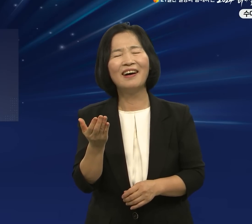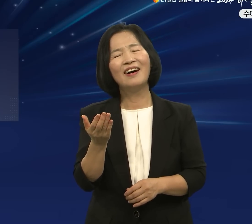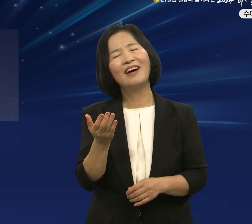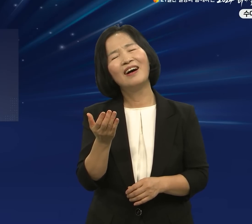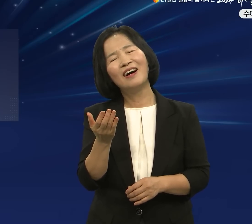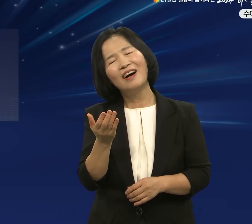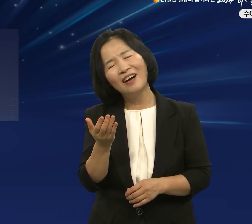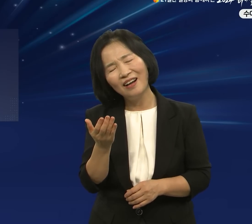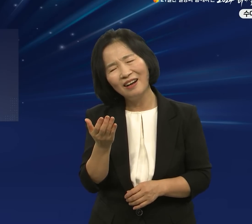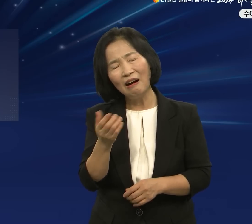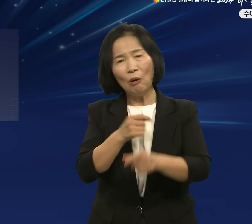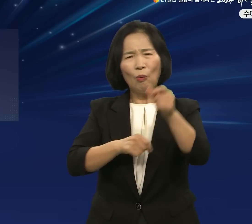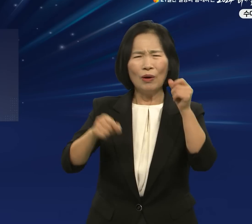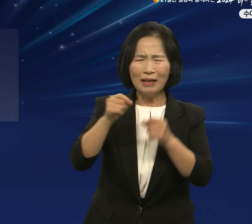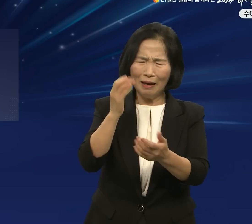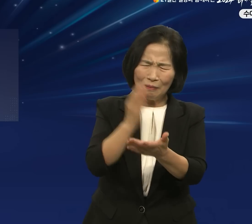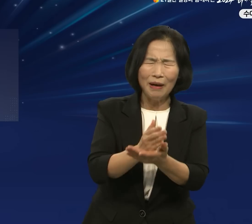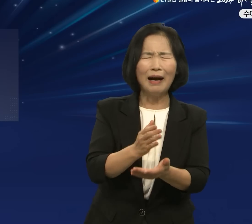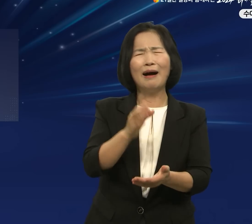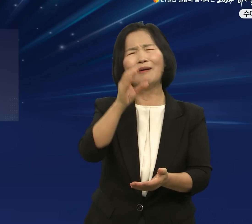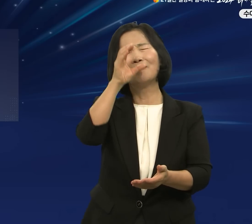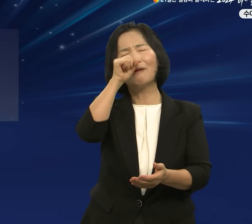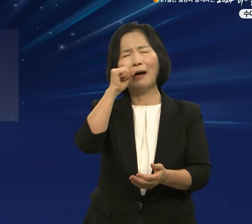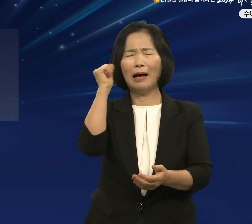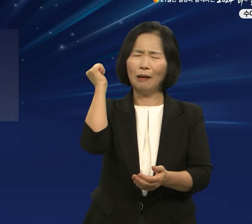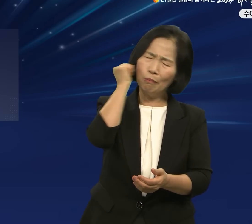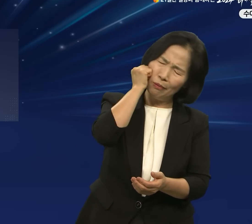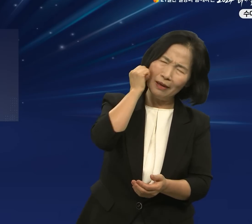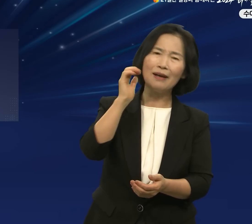오히려 낭패를 당할 때가 많습니다.